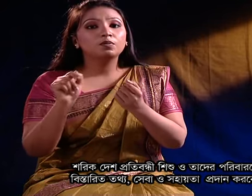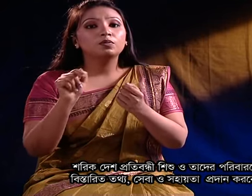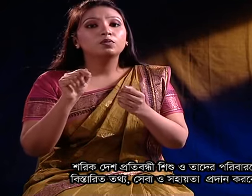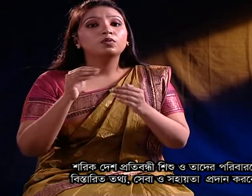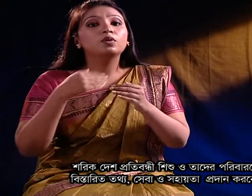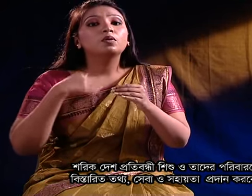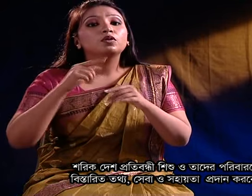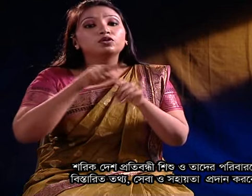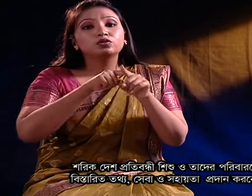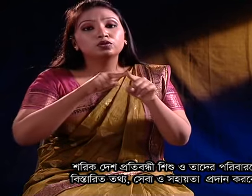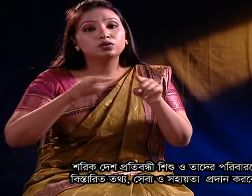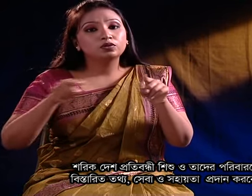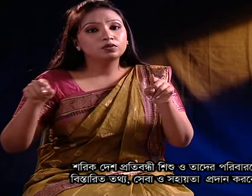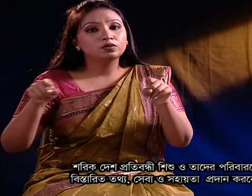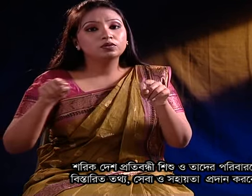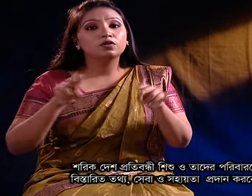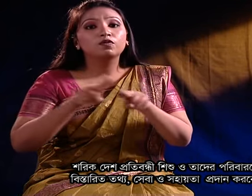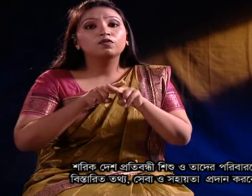সহায়তা প্রদান করবে।